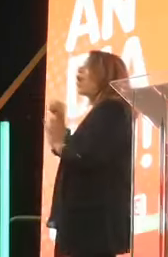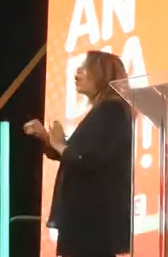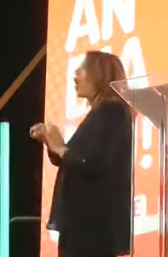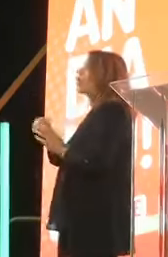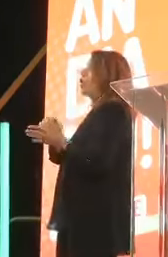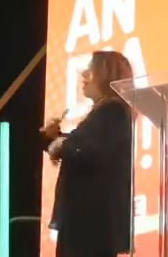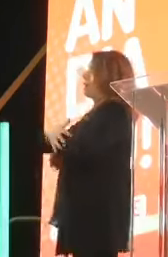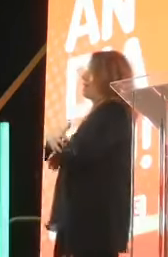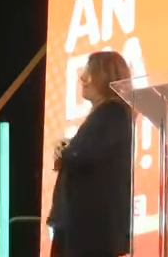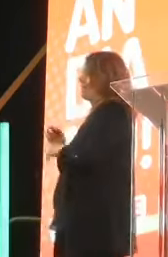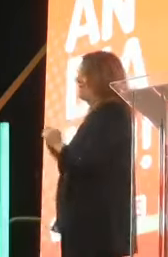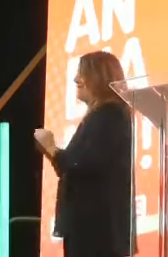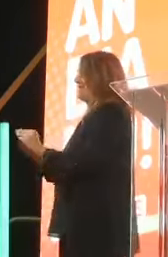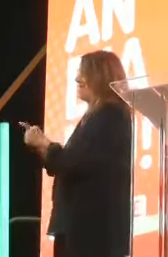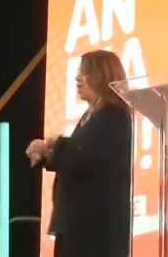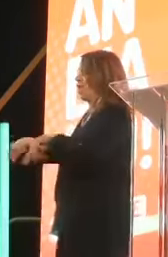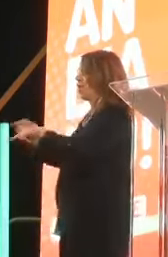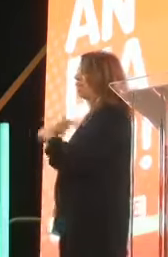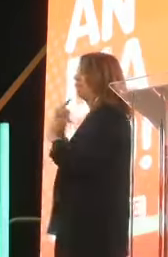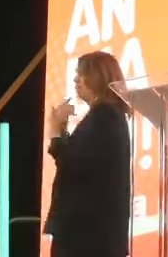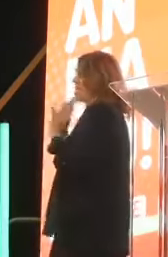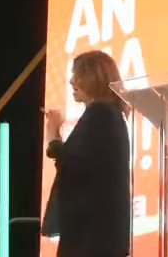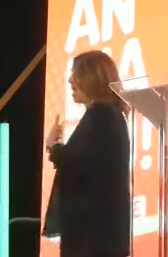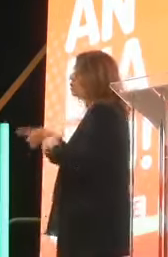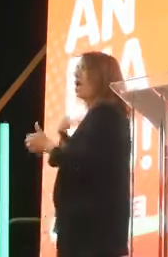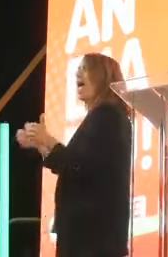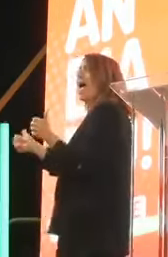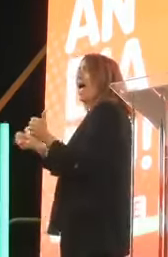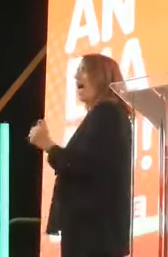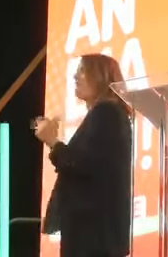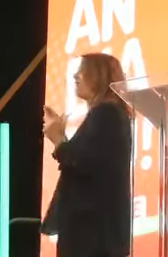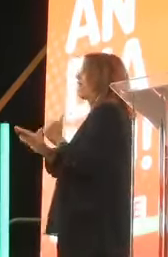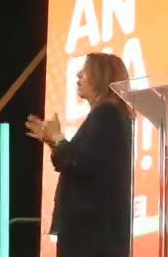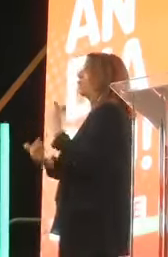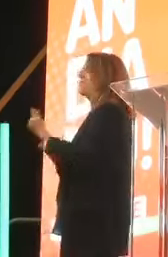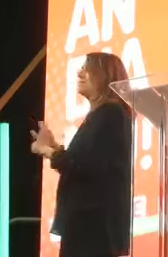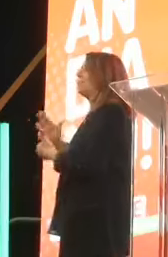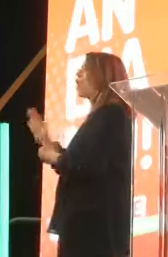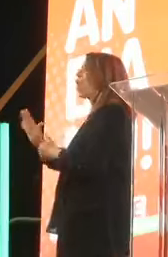povertà. Siamo e saremo al loro fianco in questo sforzo.